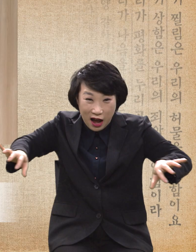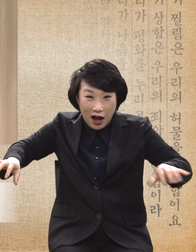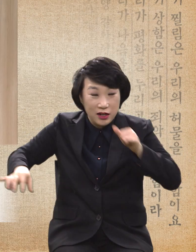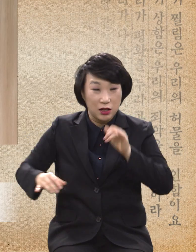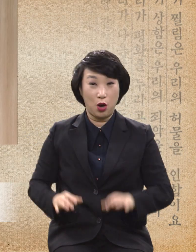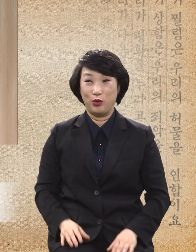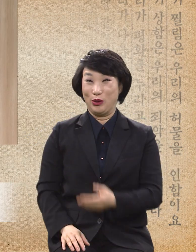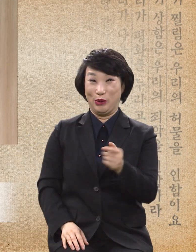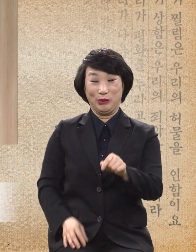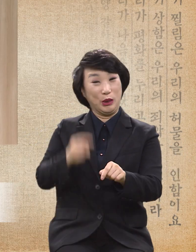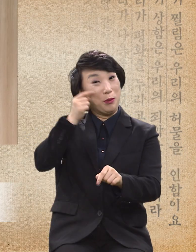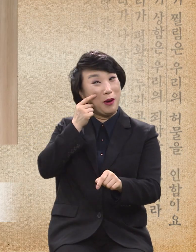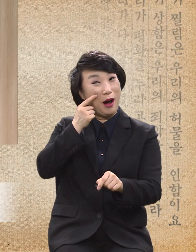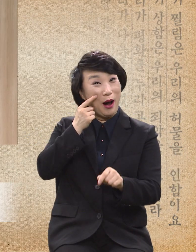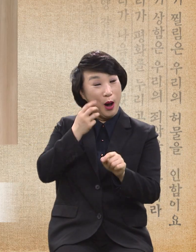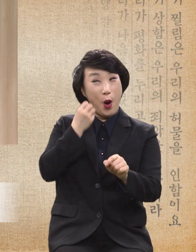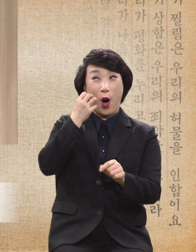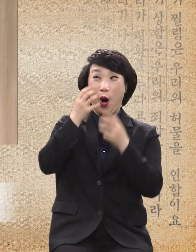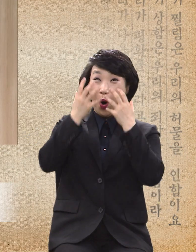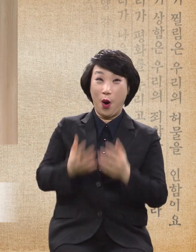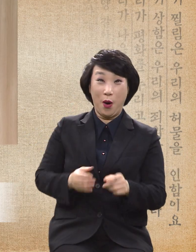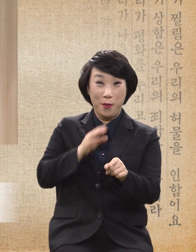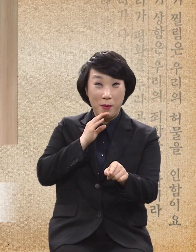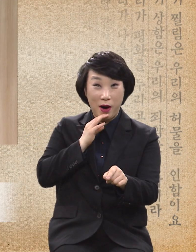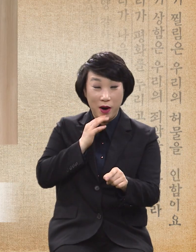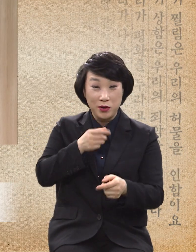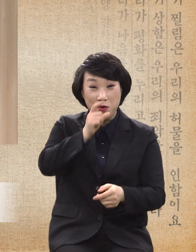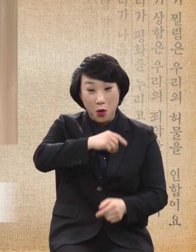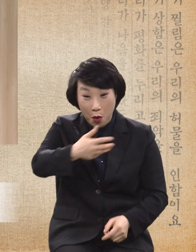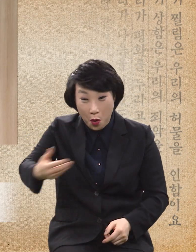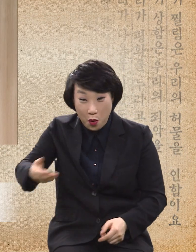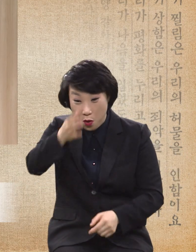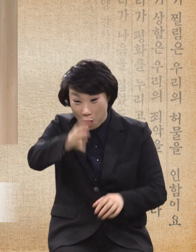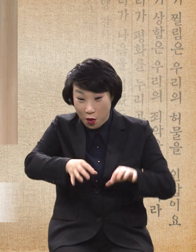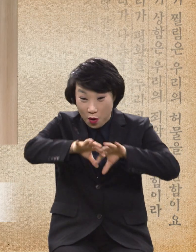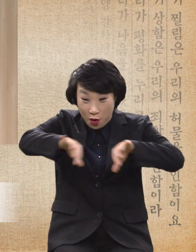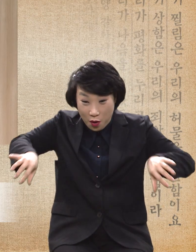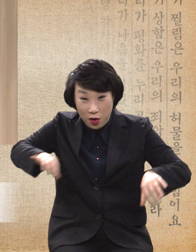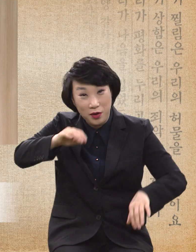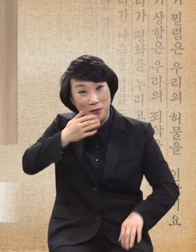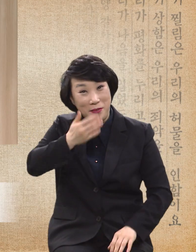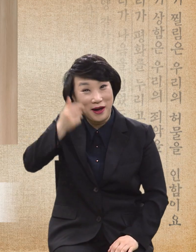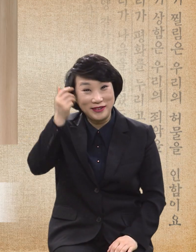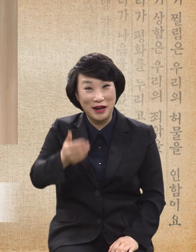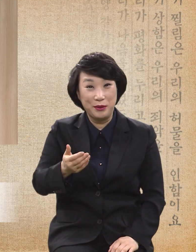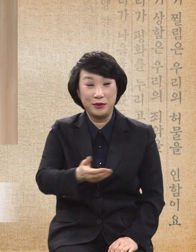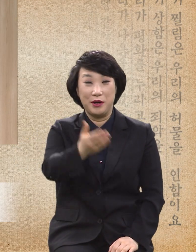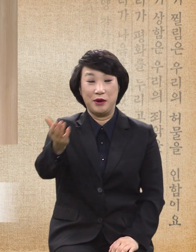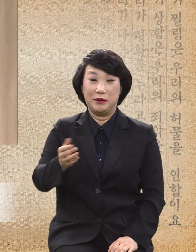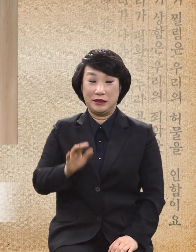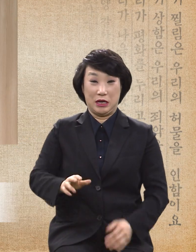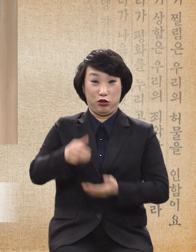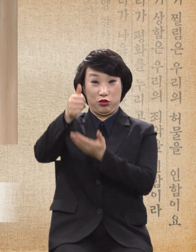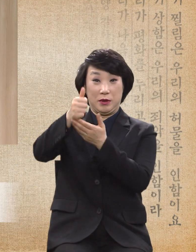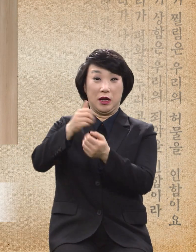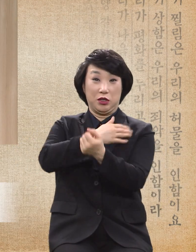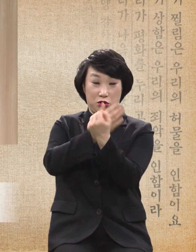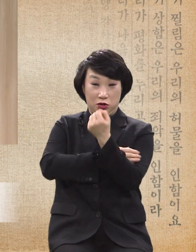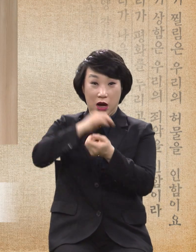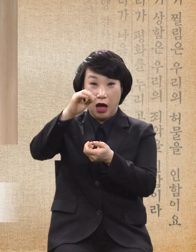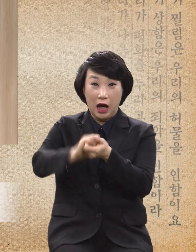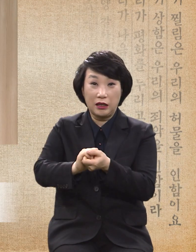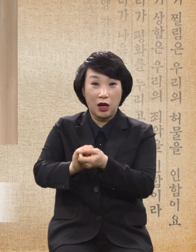있어? 이런 모순이 있어. 흘러가는 강이 어떻게 갈라져? 우리 잘 들어. 주님의 능력의